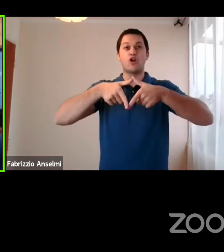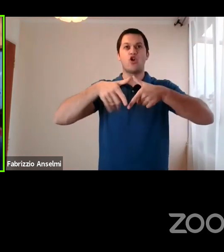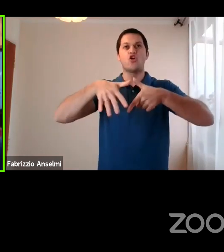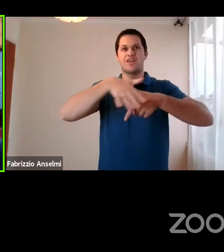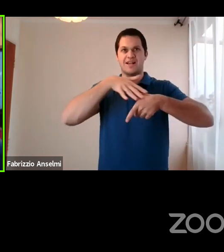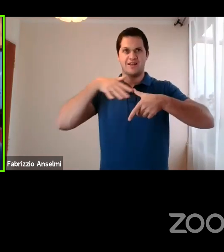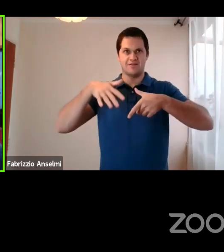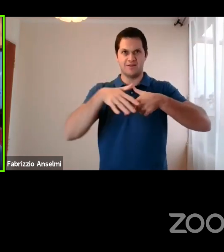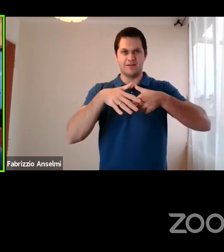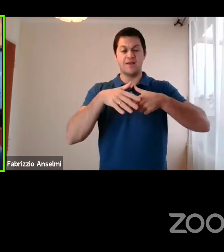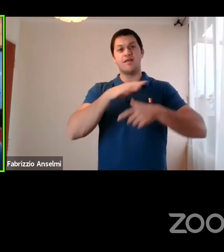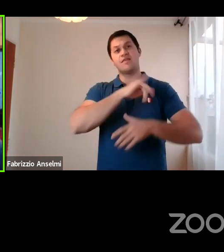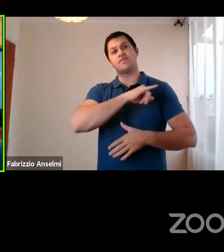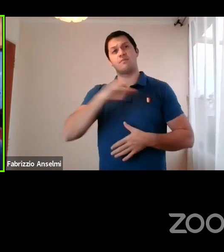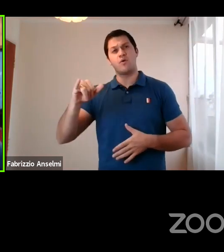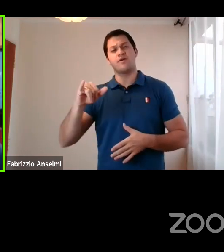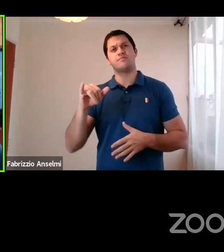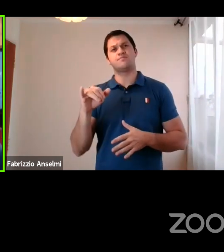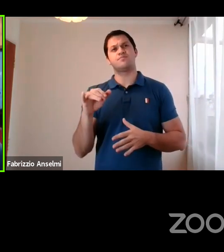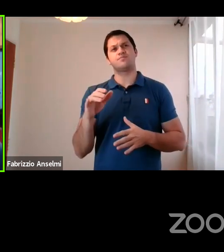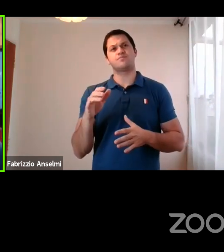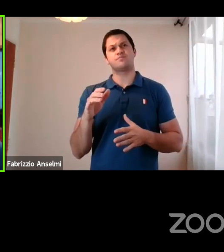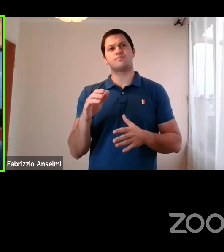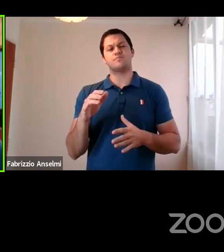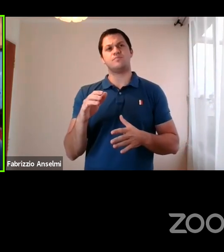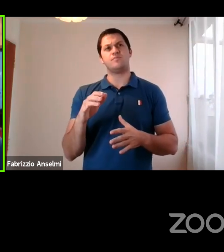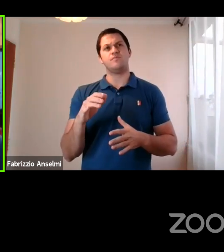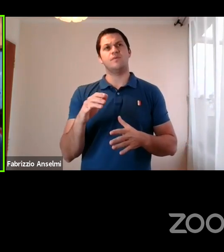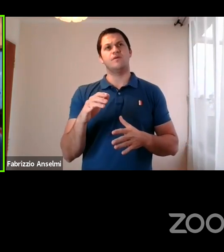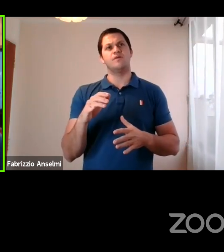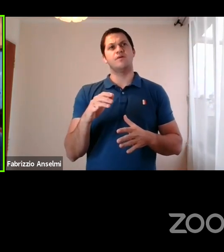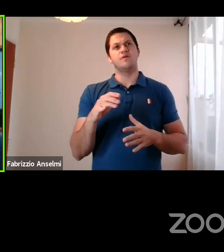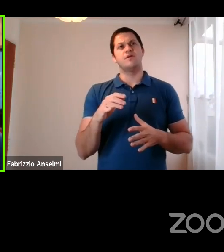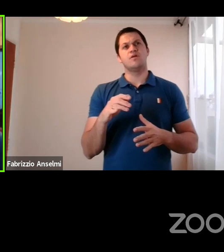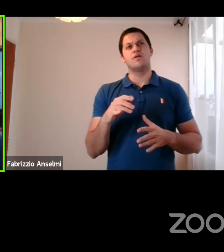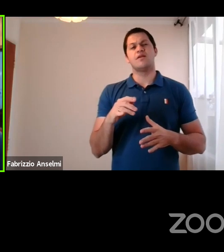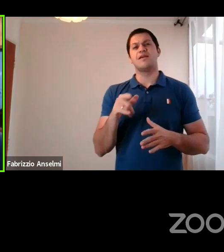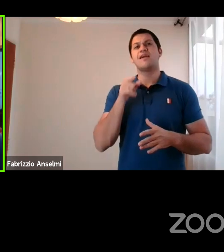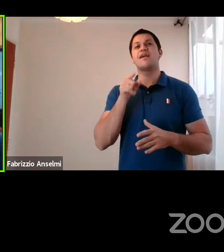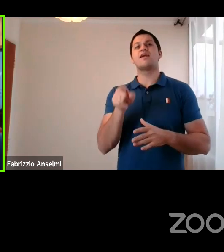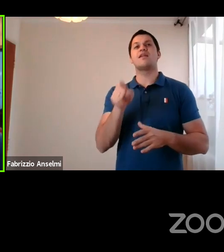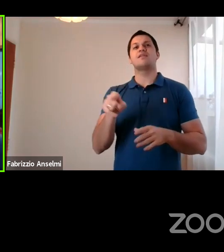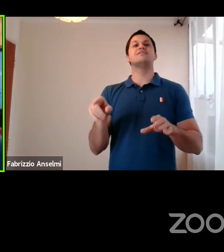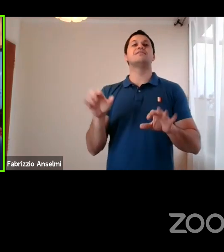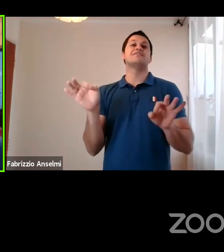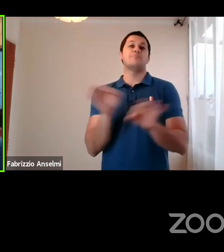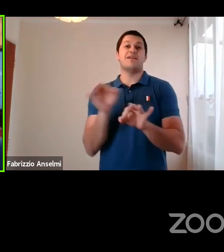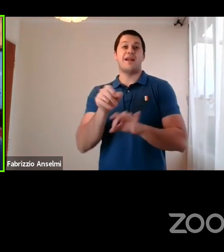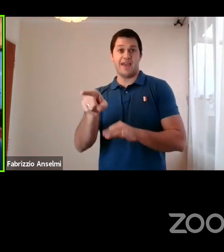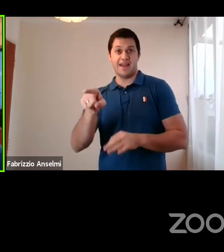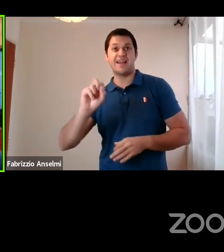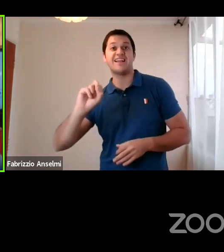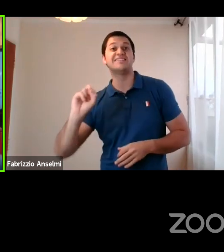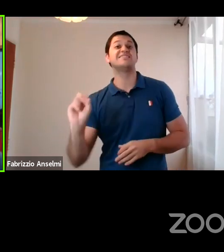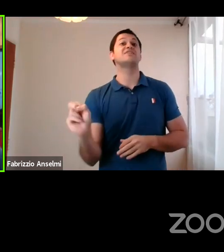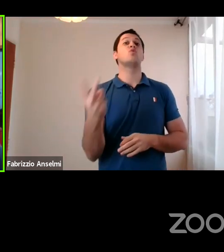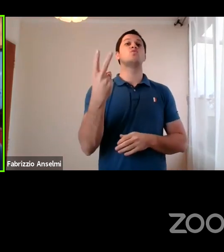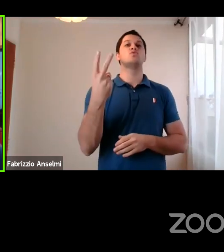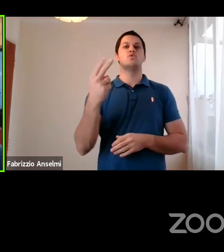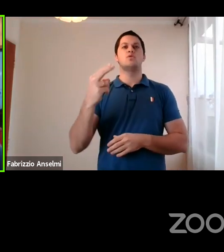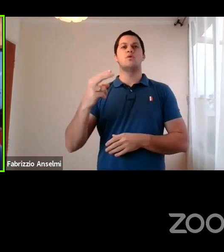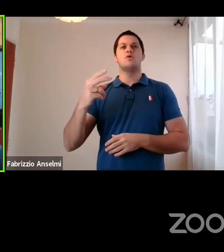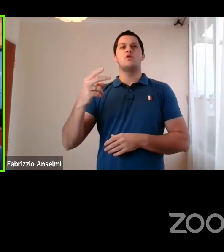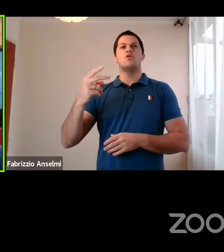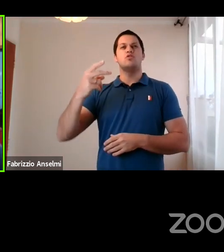Posteriormente, bueno, y se reconoce a Horace Stapfer como el segundo padre de la kinesioterapia. Posteriormente,